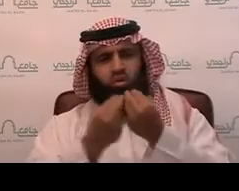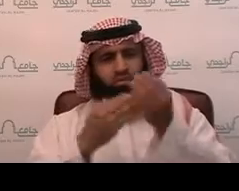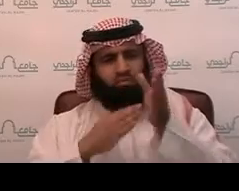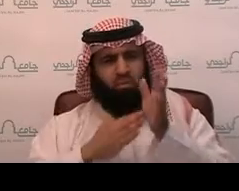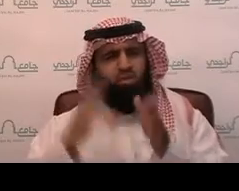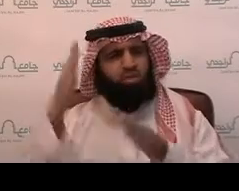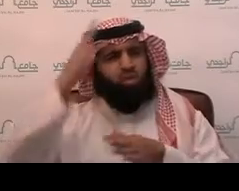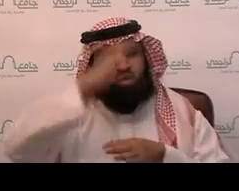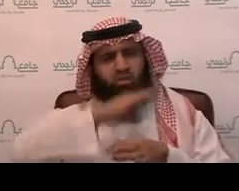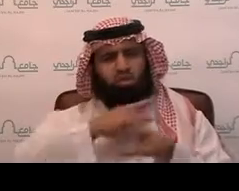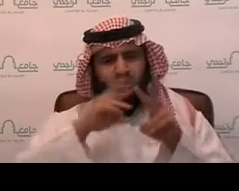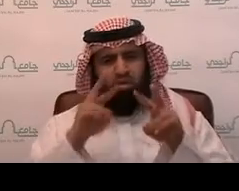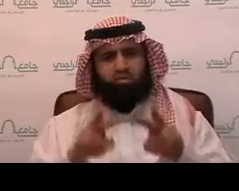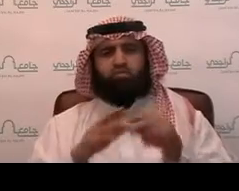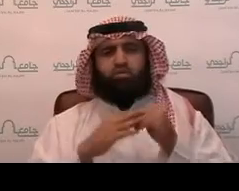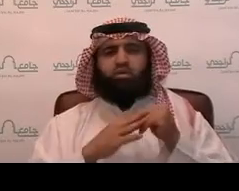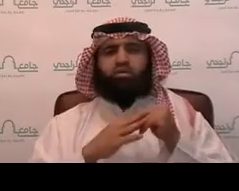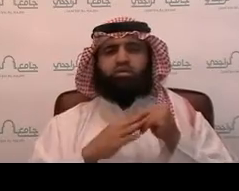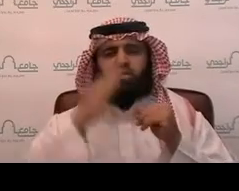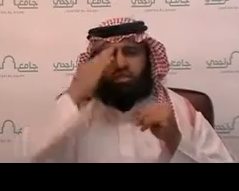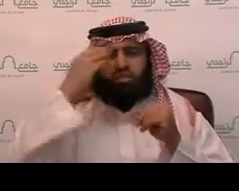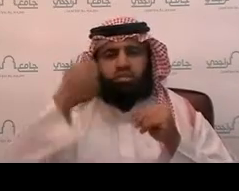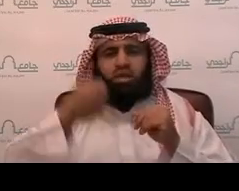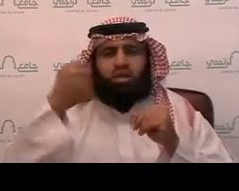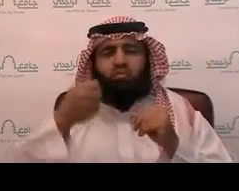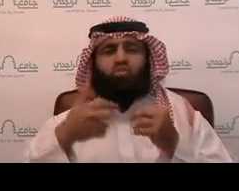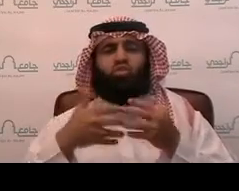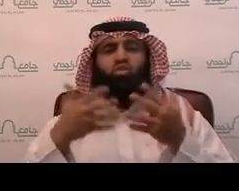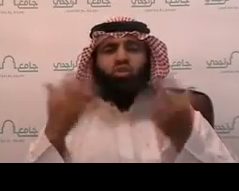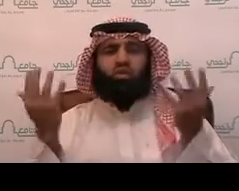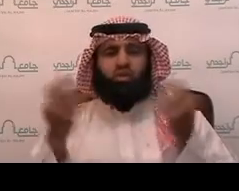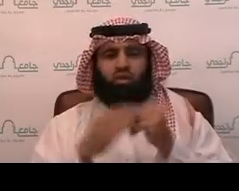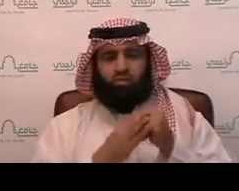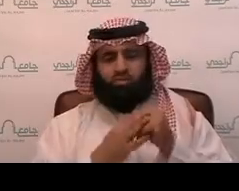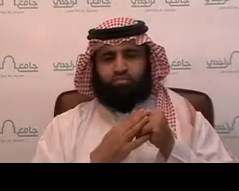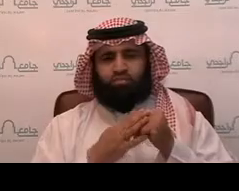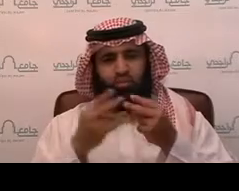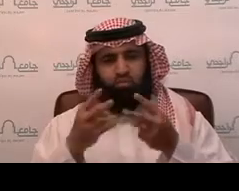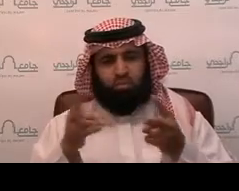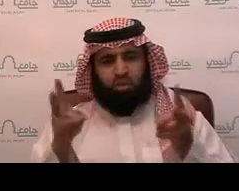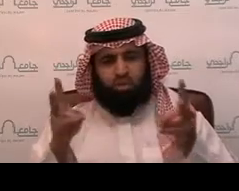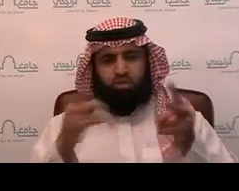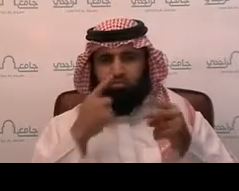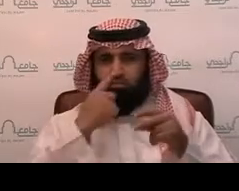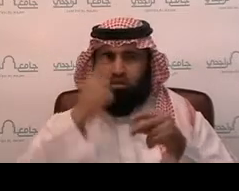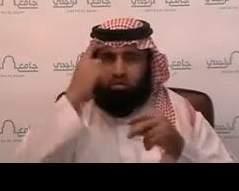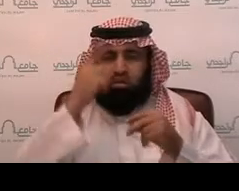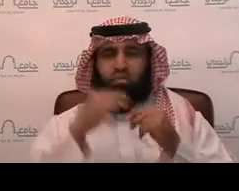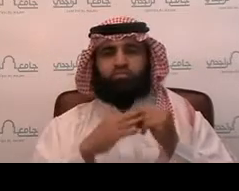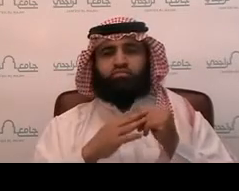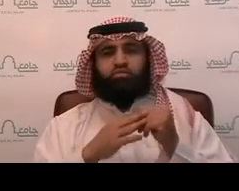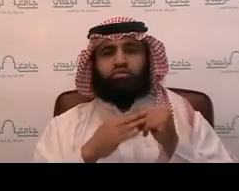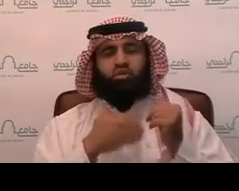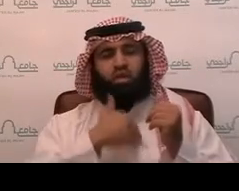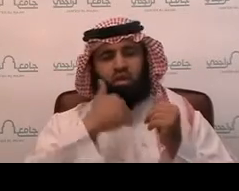إلى يوم الدين وسلم تسليما كثيرا. أما بعد عباد الله، اتقوا الله